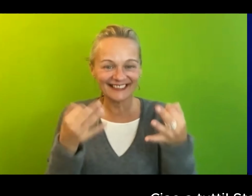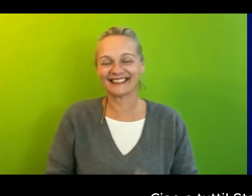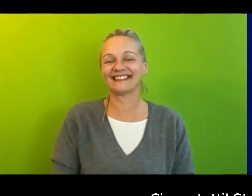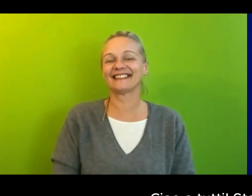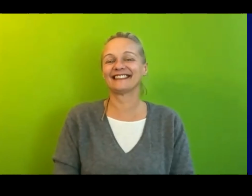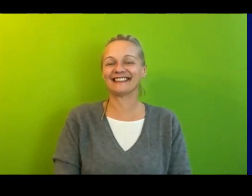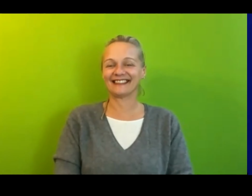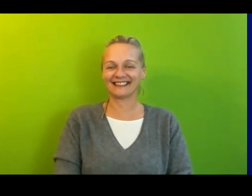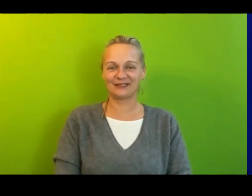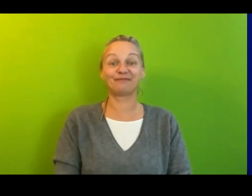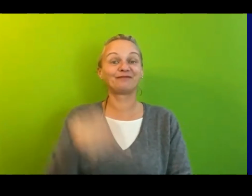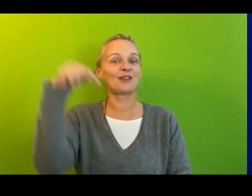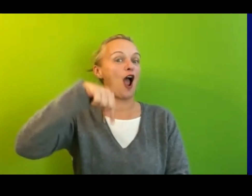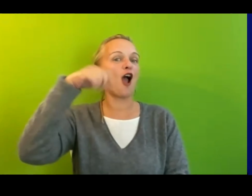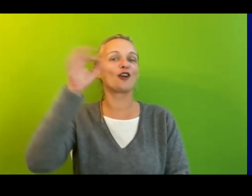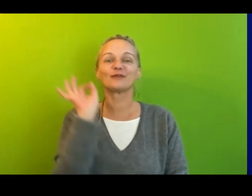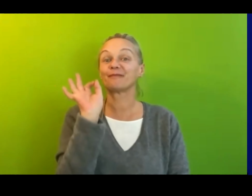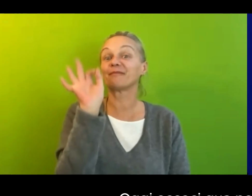State tutti bene?